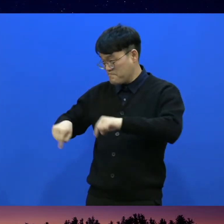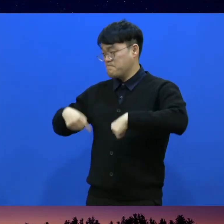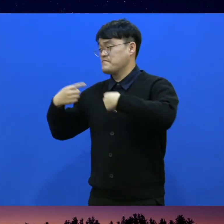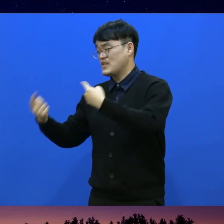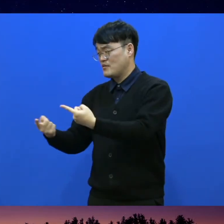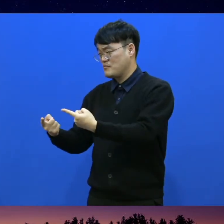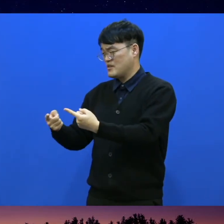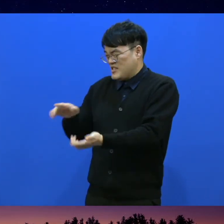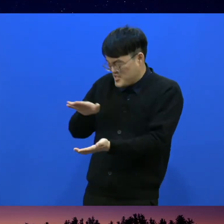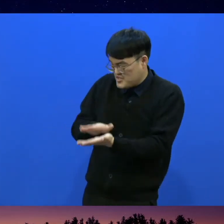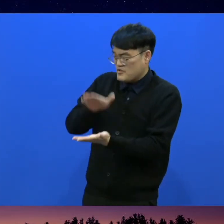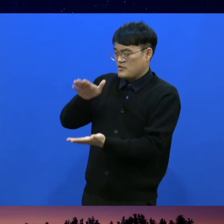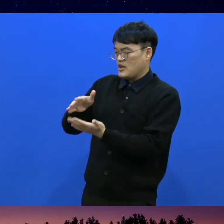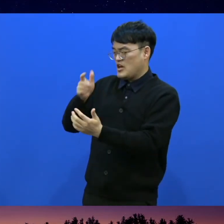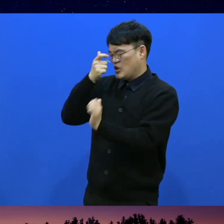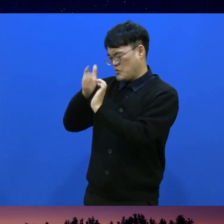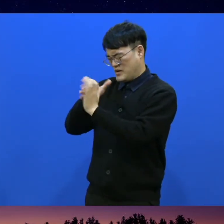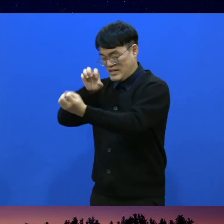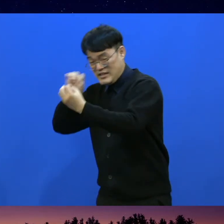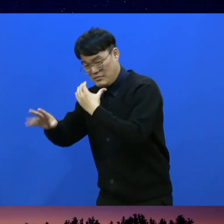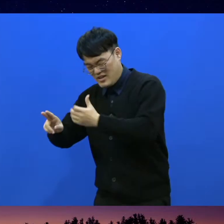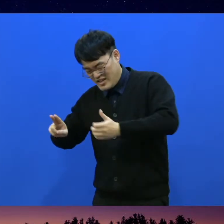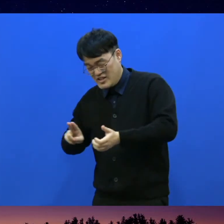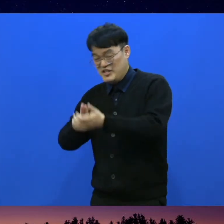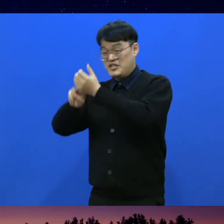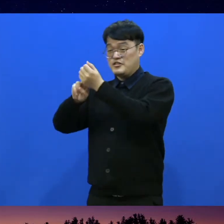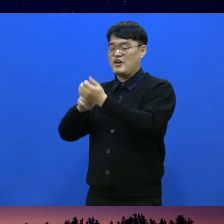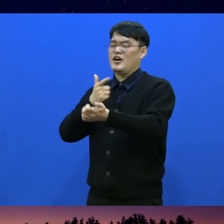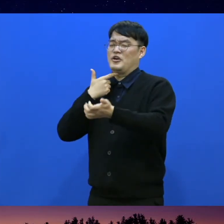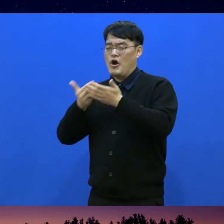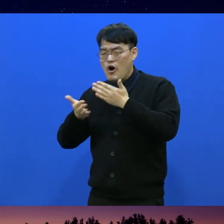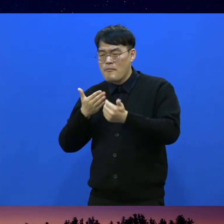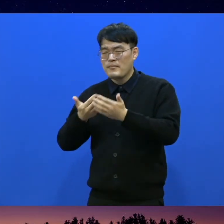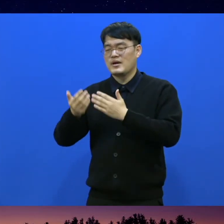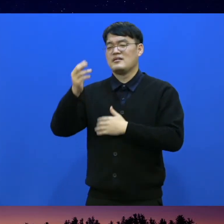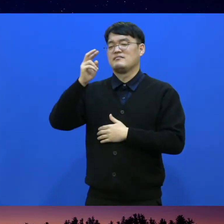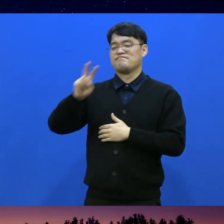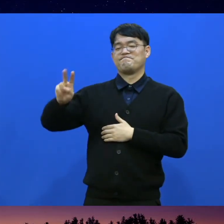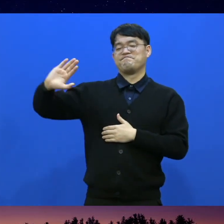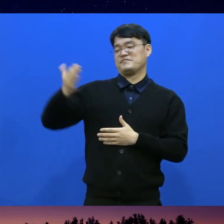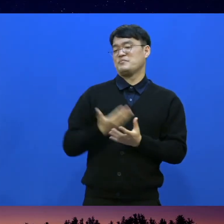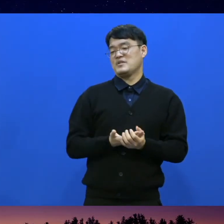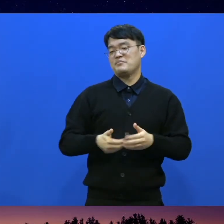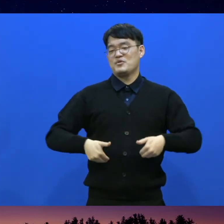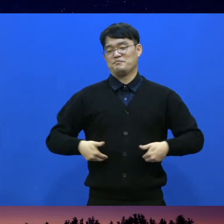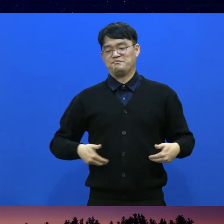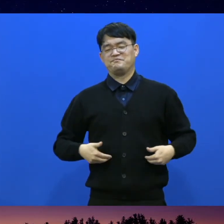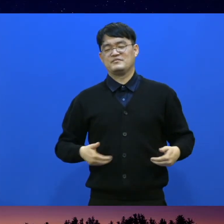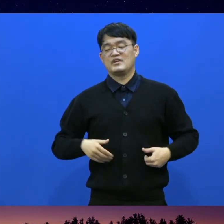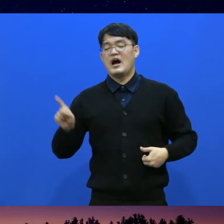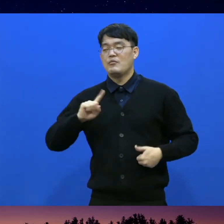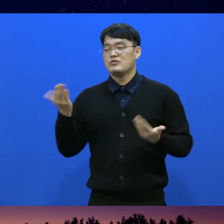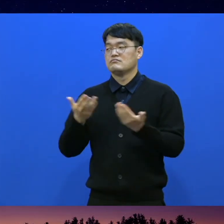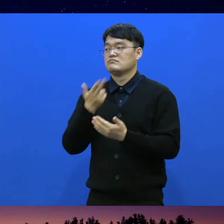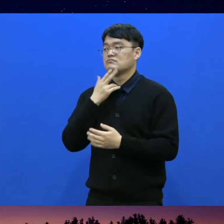은혜를 받고 기도가 응답되고 기적이 일어나고 이런 일이 일어나야 돼요. 아무 일도 없었다 그러면